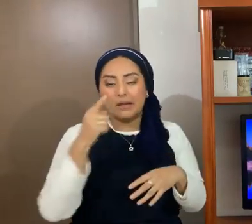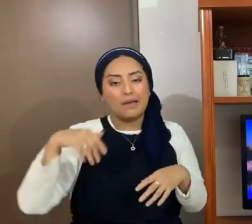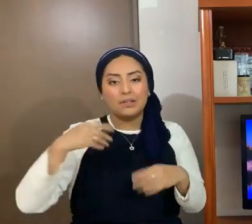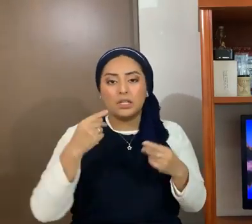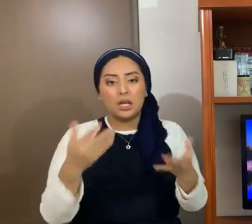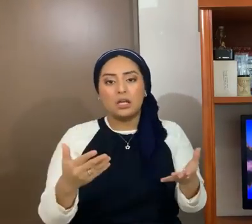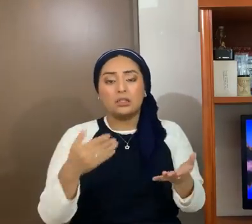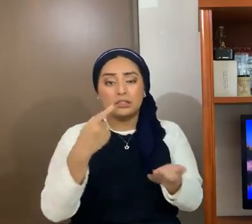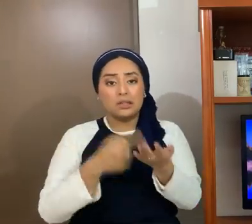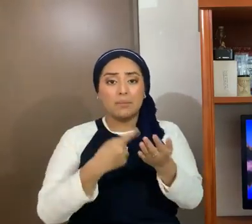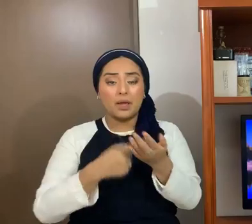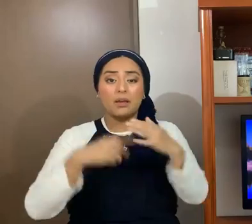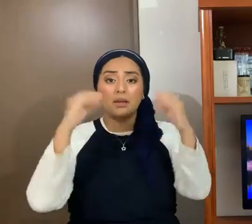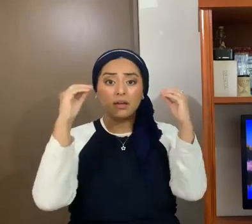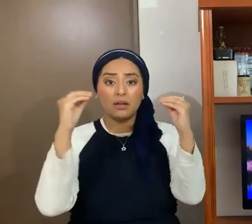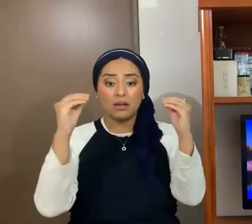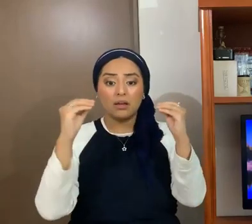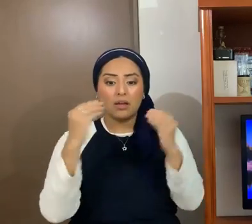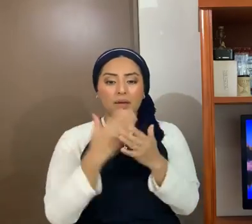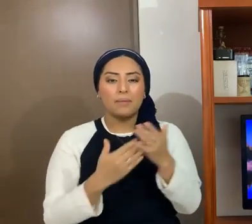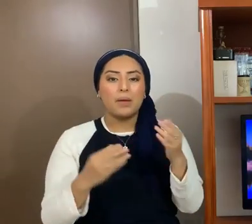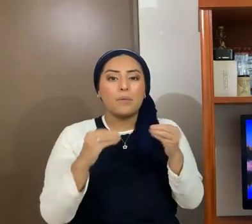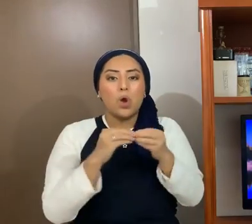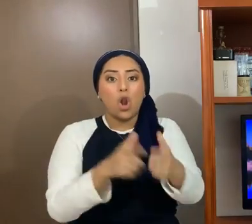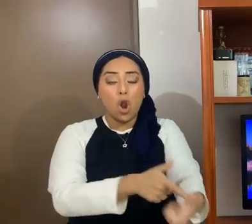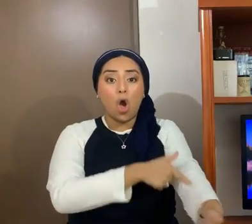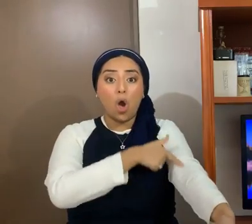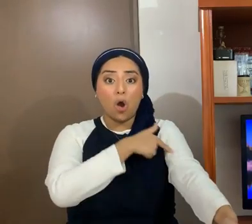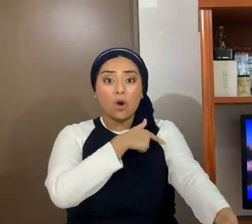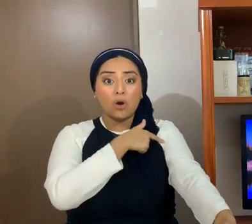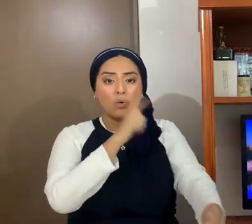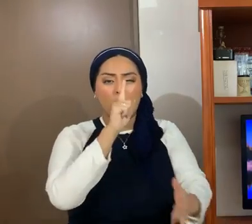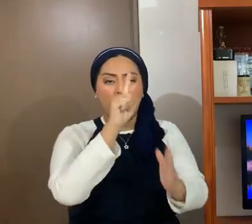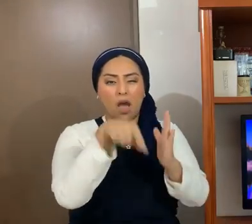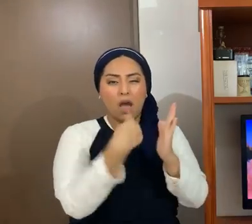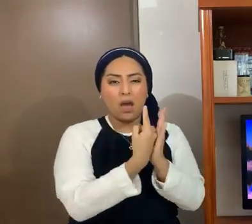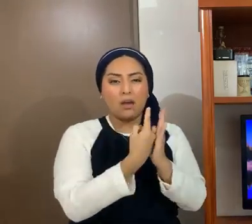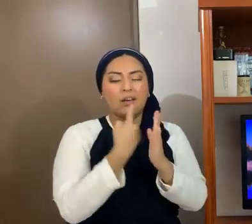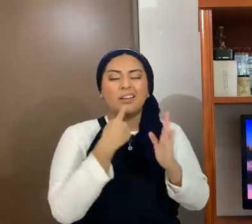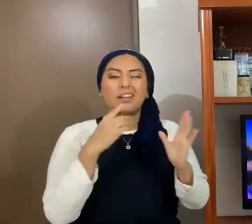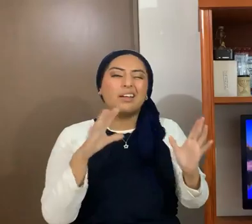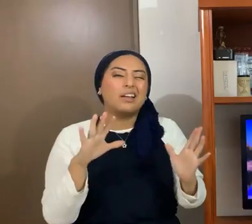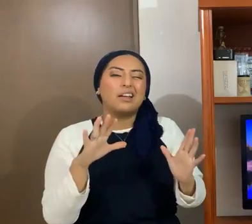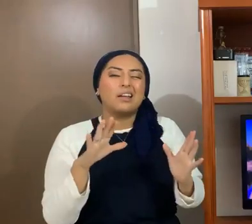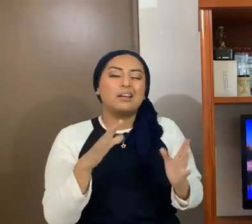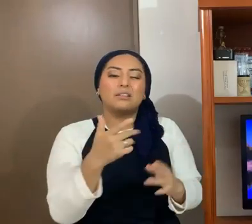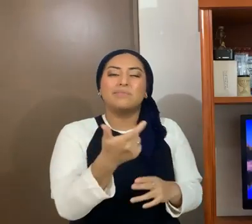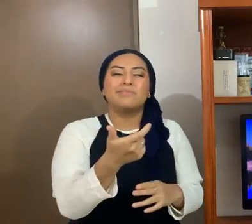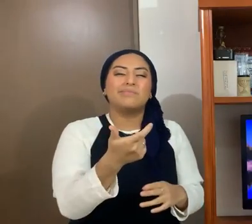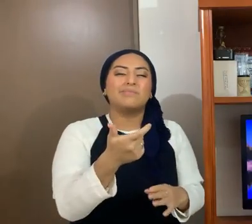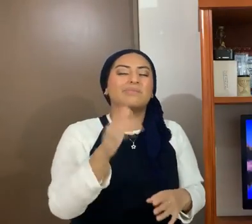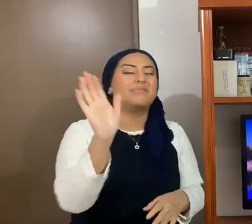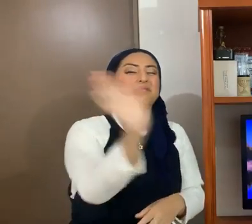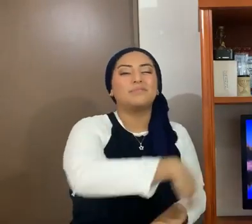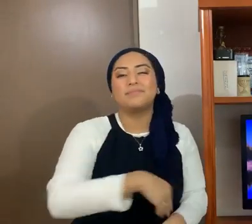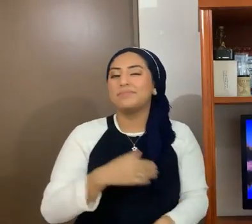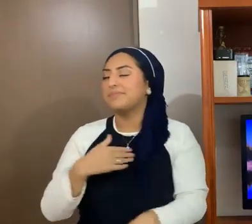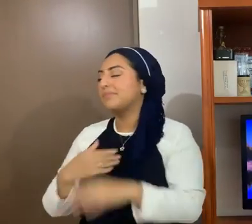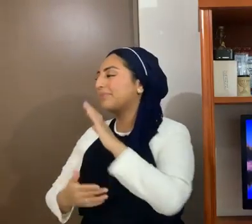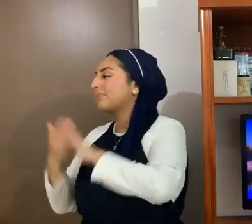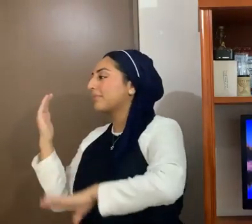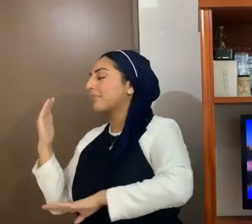hecho, porque a veces las ministraciones son un poquito más extensas, 1 hora, y dicen no, ya, y se salen de la